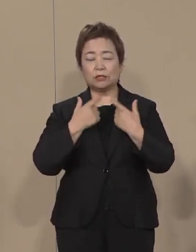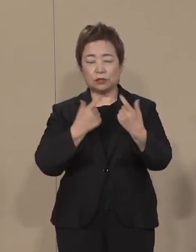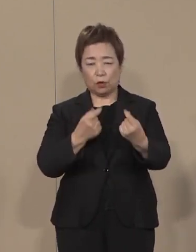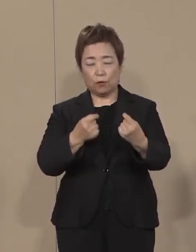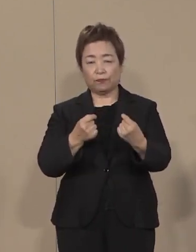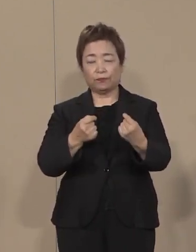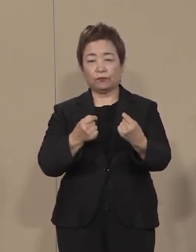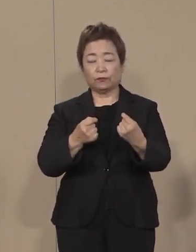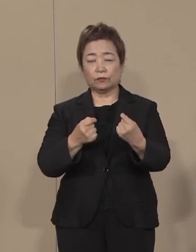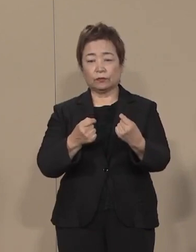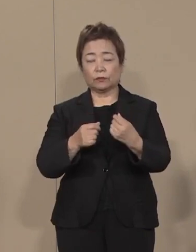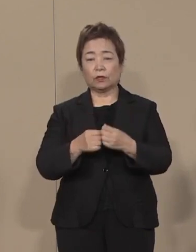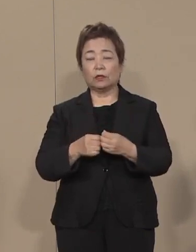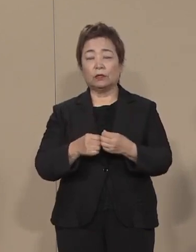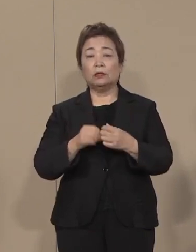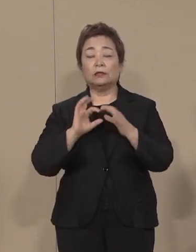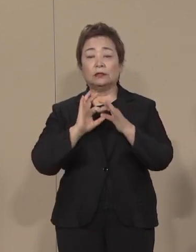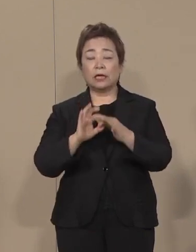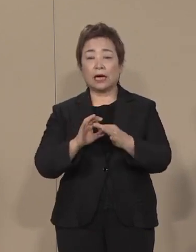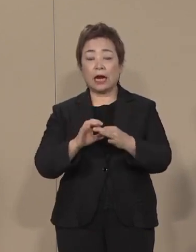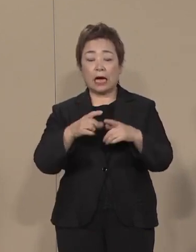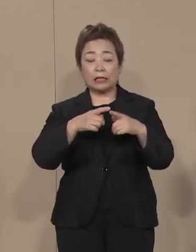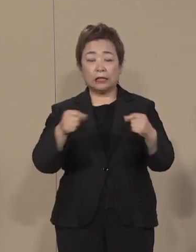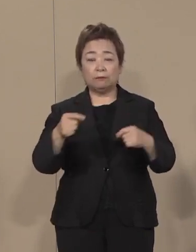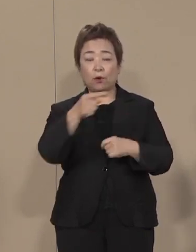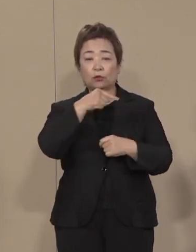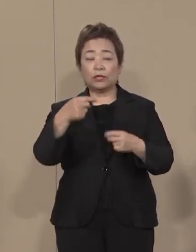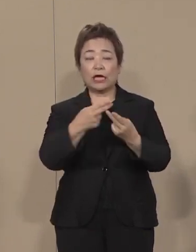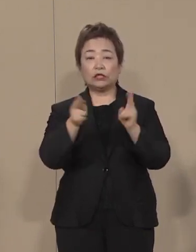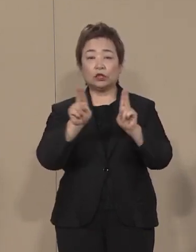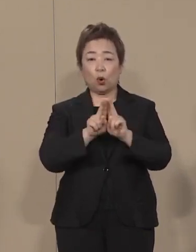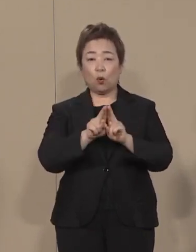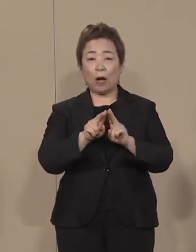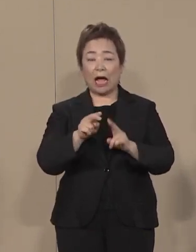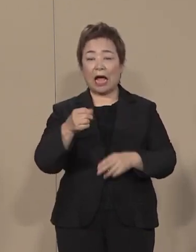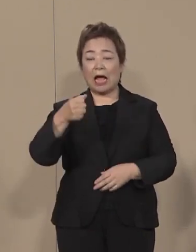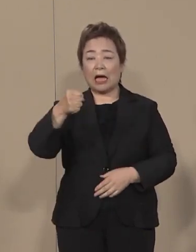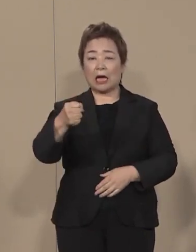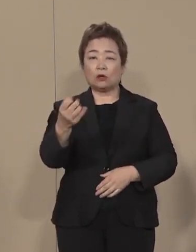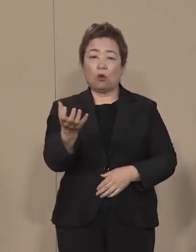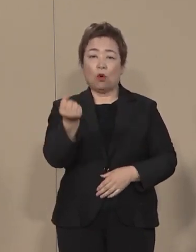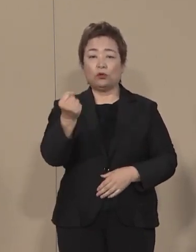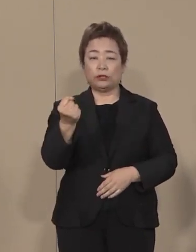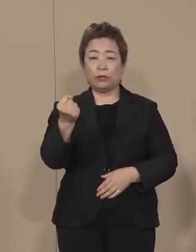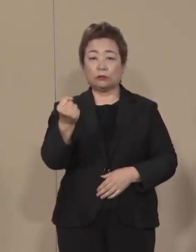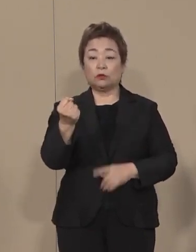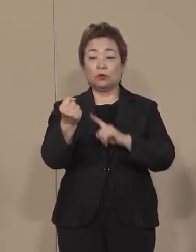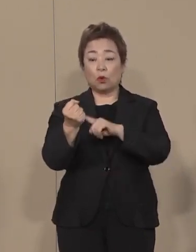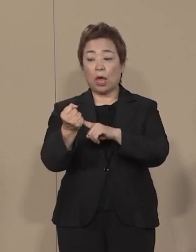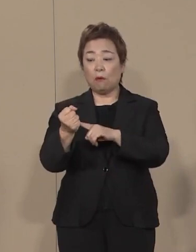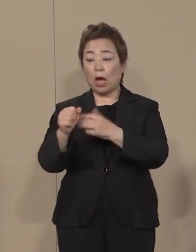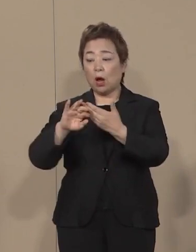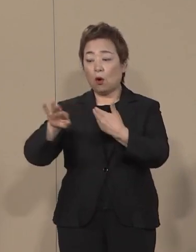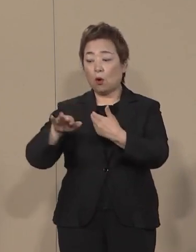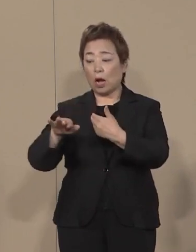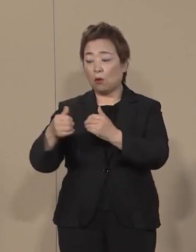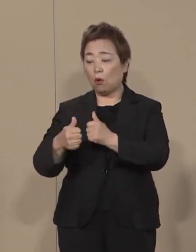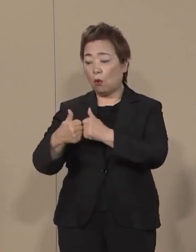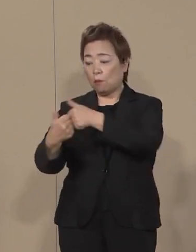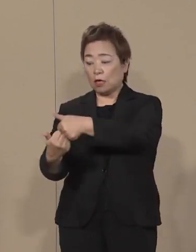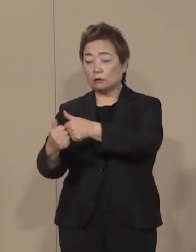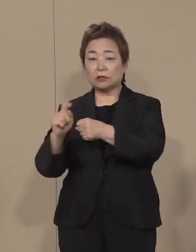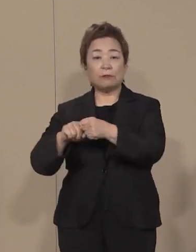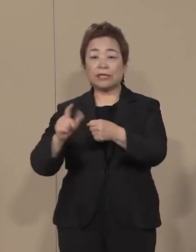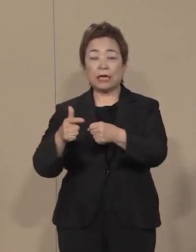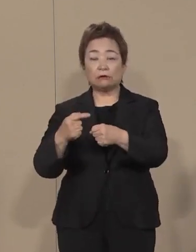ばならない年ですので日本第一は核保有もいたしますこれは他国に打つためでは自国を守るためです